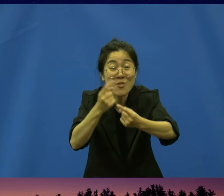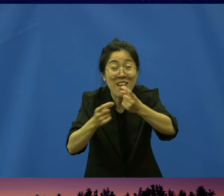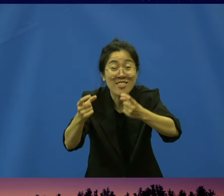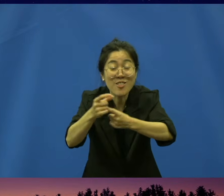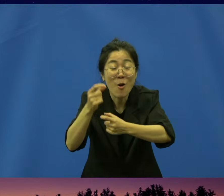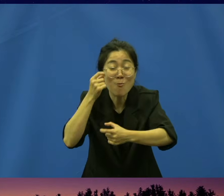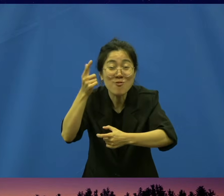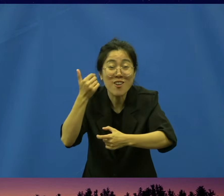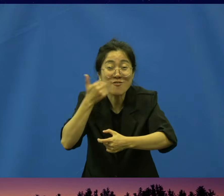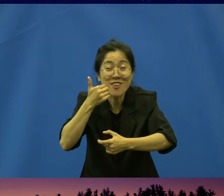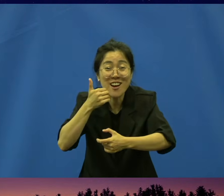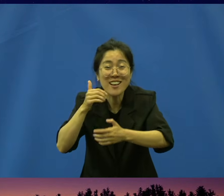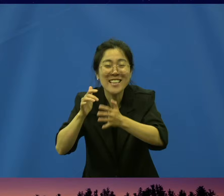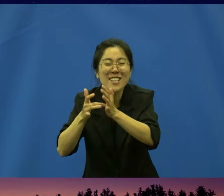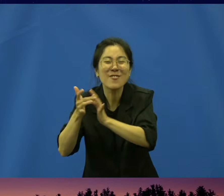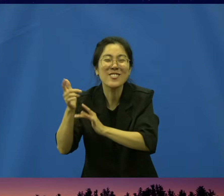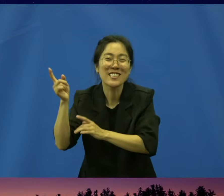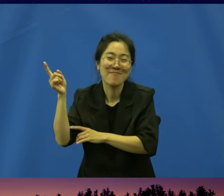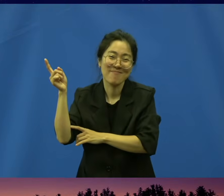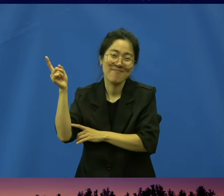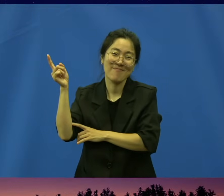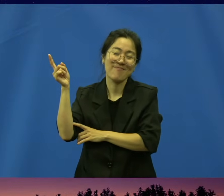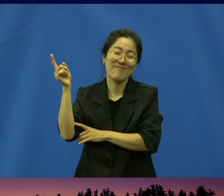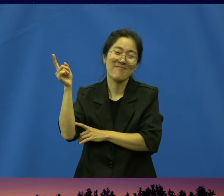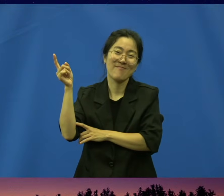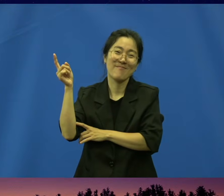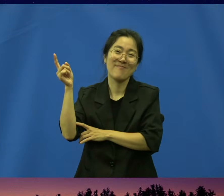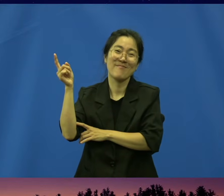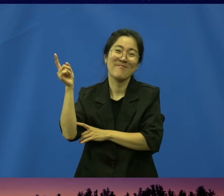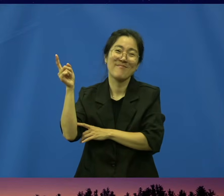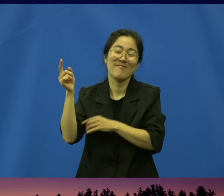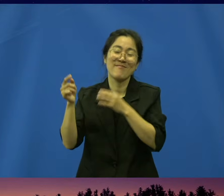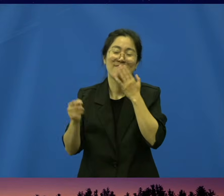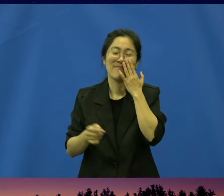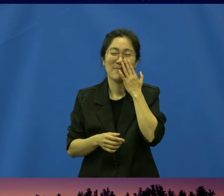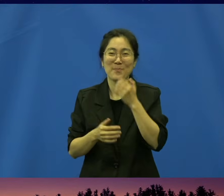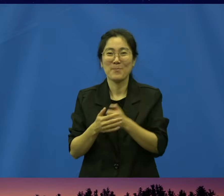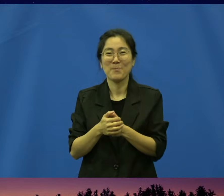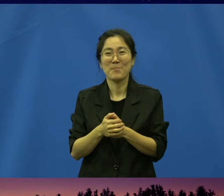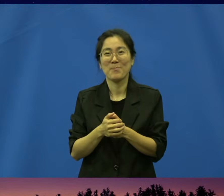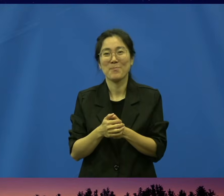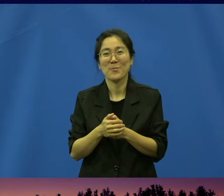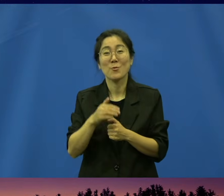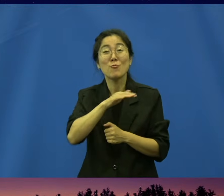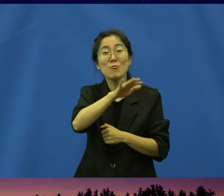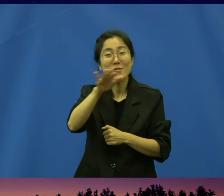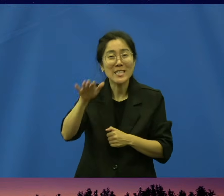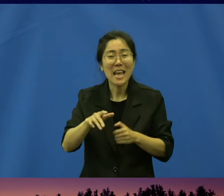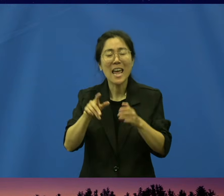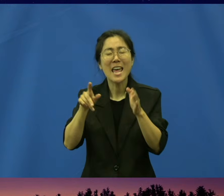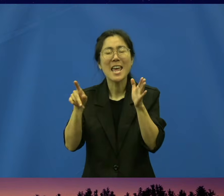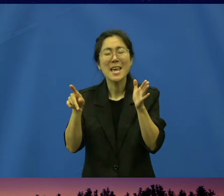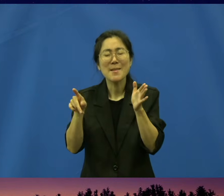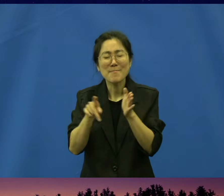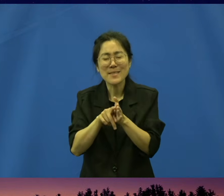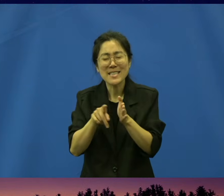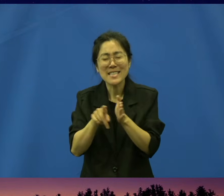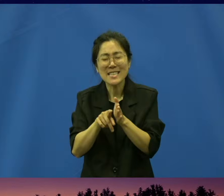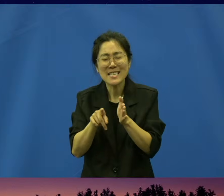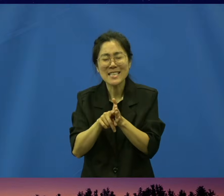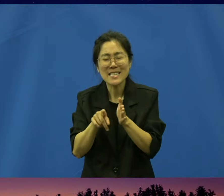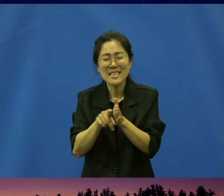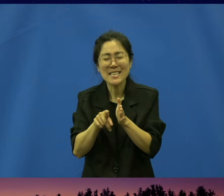하나가 되게 하여 주시옵소서 하고 기도를 했습니다. 우리 연합의 모델이요 기준은 바로 하나님, 성삼위